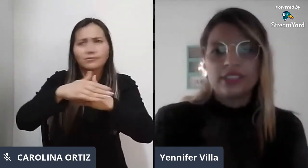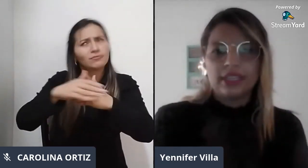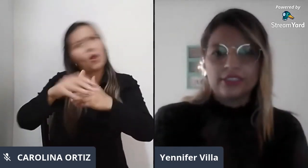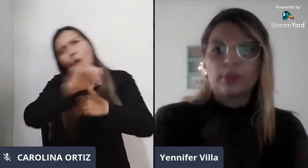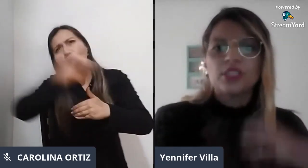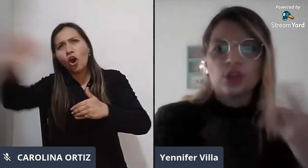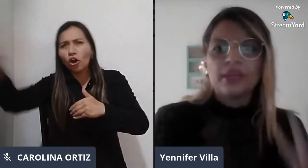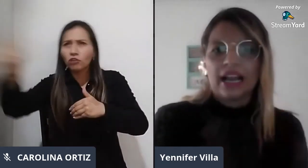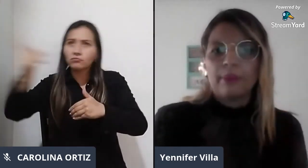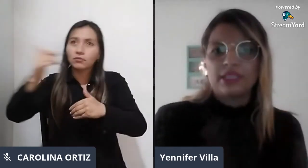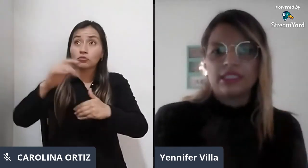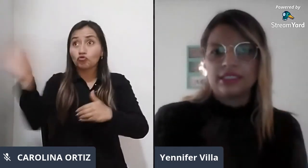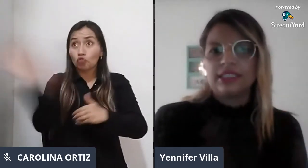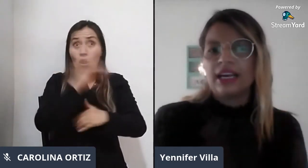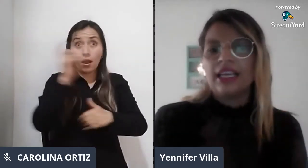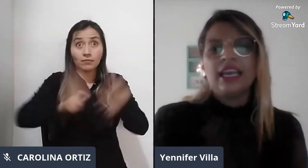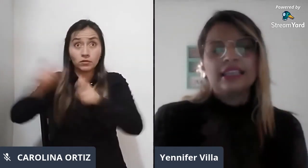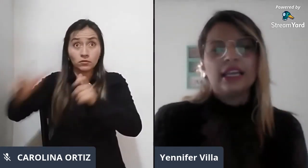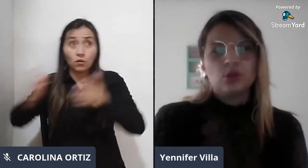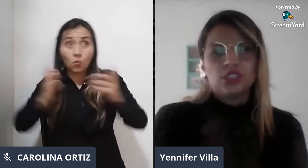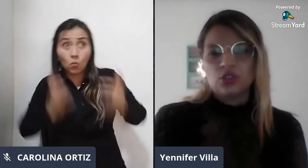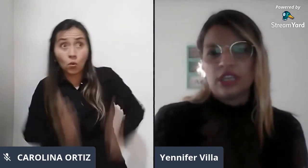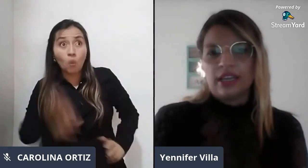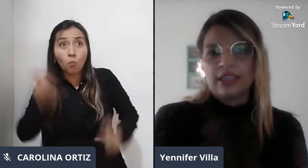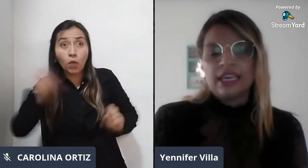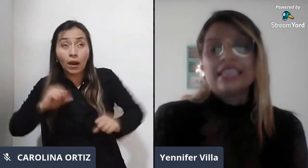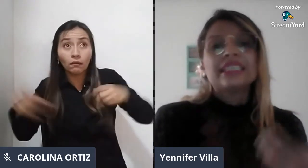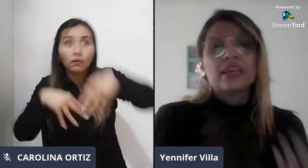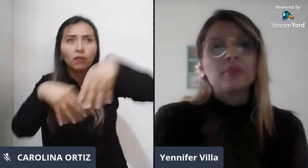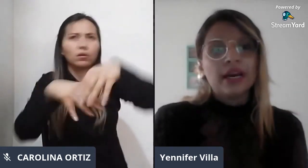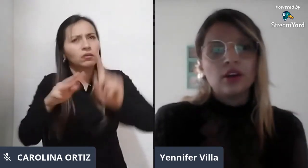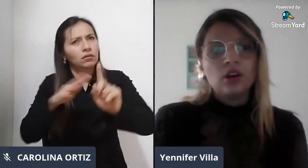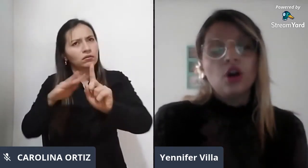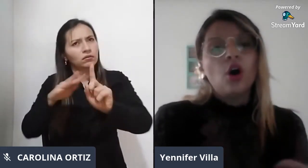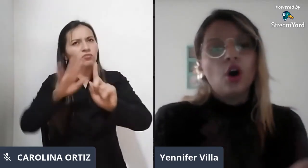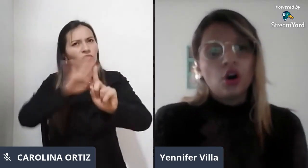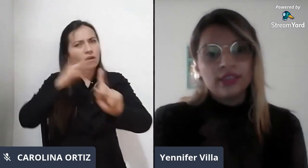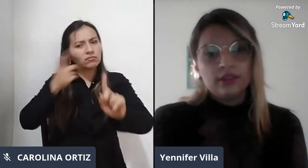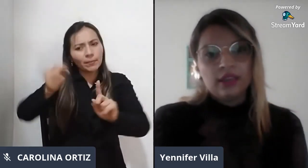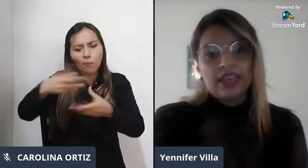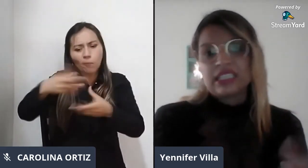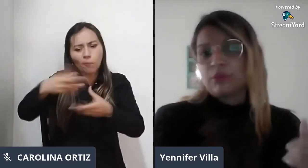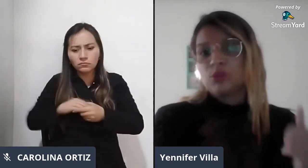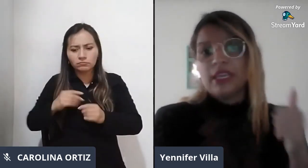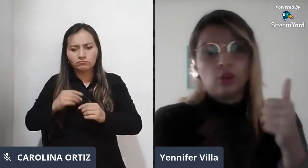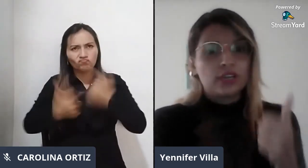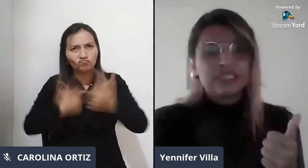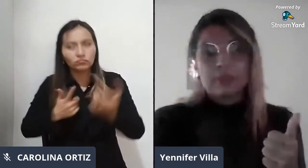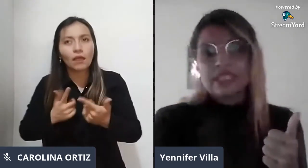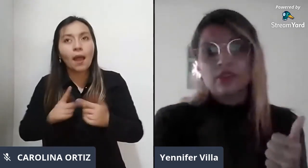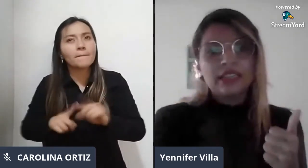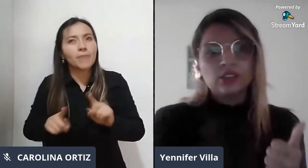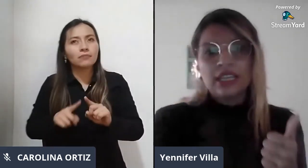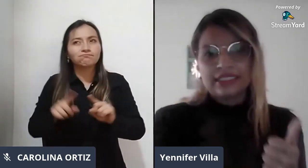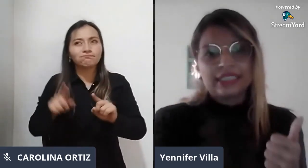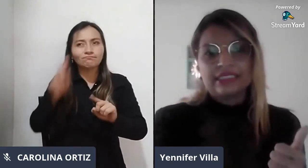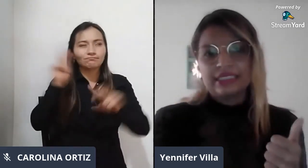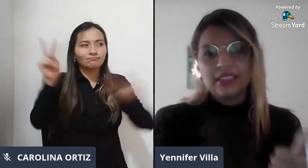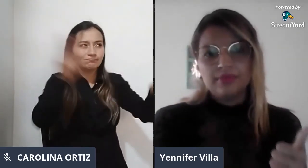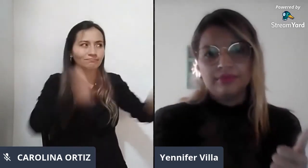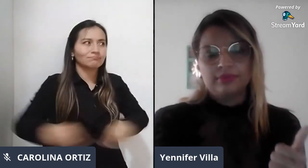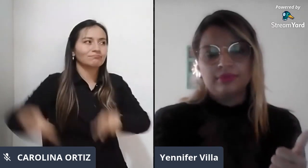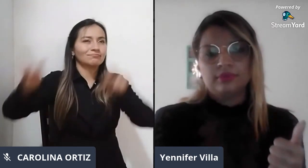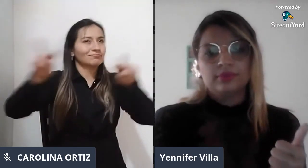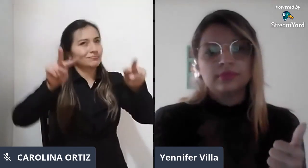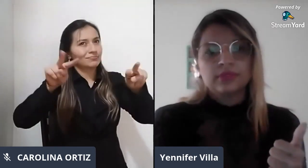todos los cuerpos pueden salir, eso también es una mirada capacitista de la lucha social. Sin embargo, hoy estamos viendo lo que está pasando en Altos de la